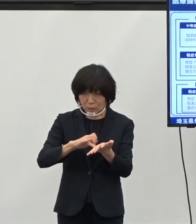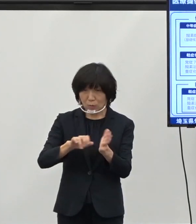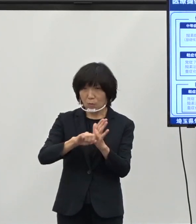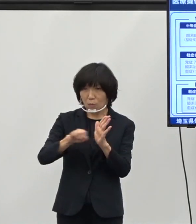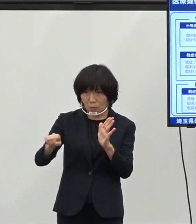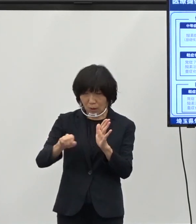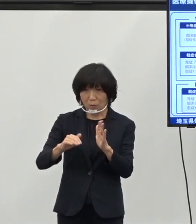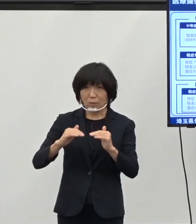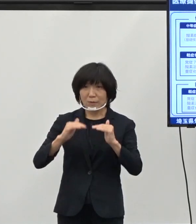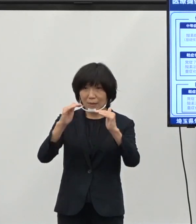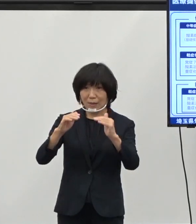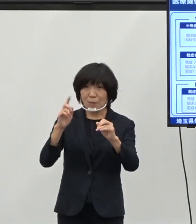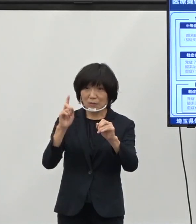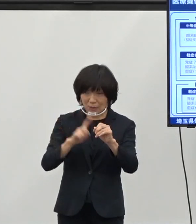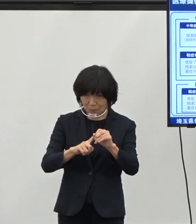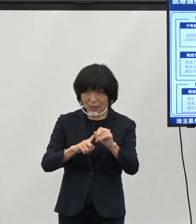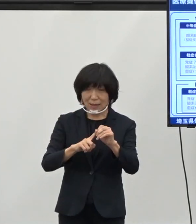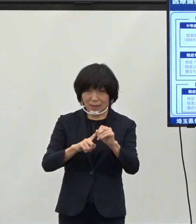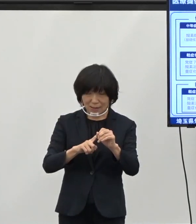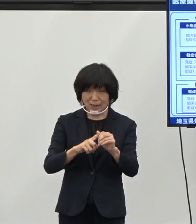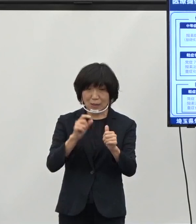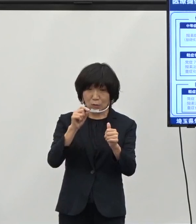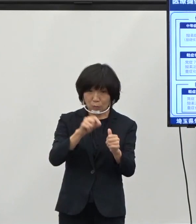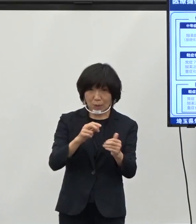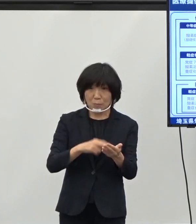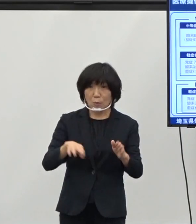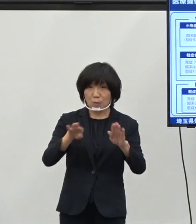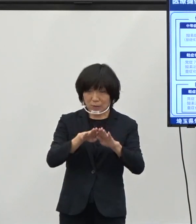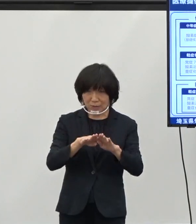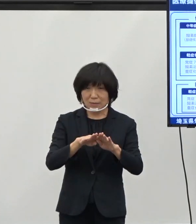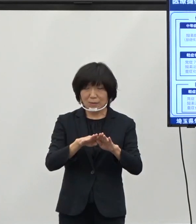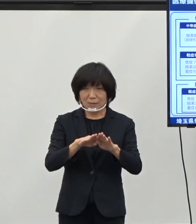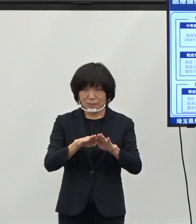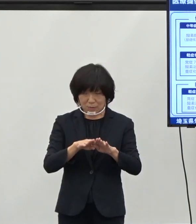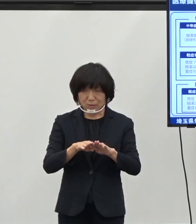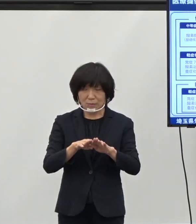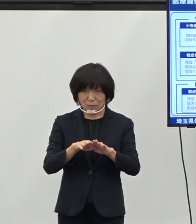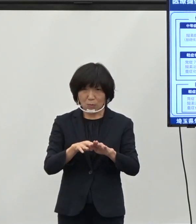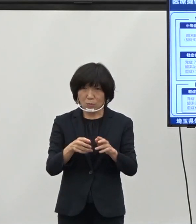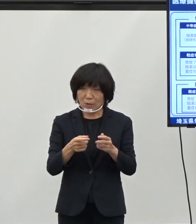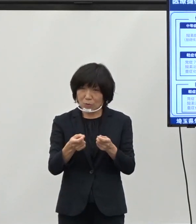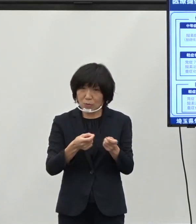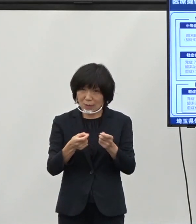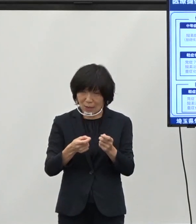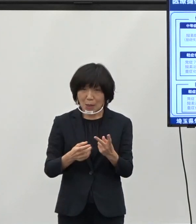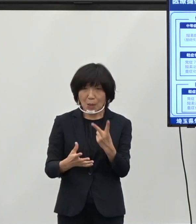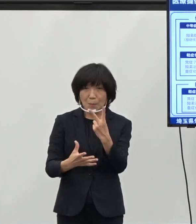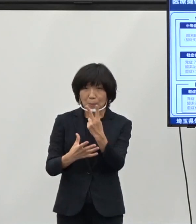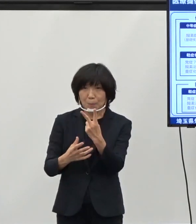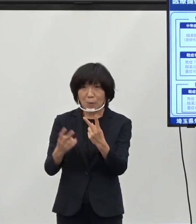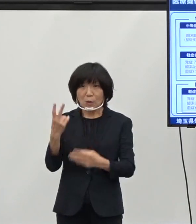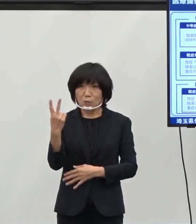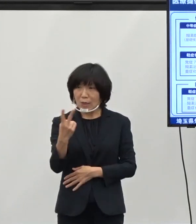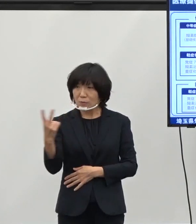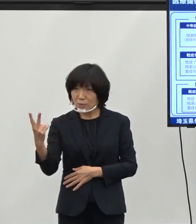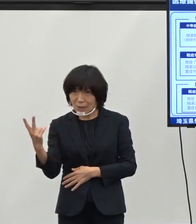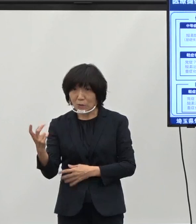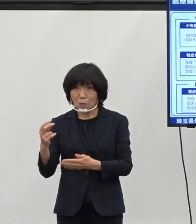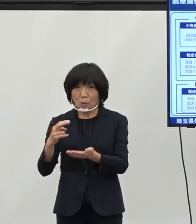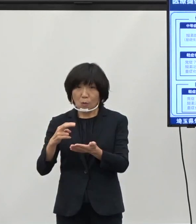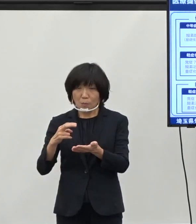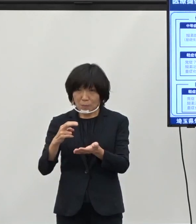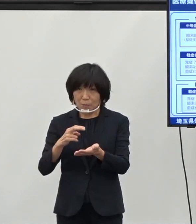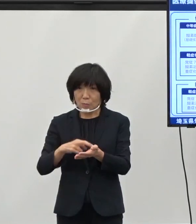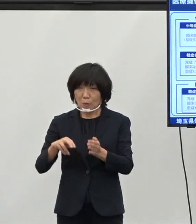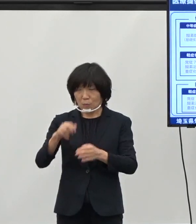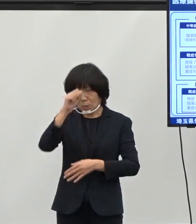ため、拠点病院からの要請に応じてペアとなる患者を紹介し搬送する仕組みも構